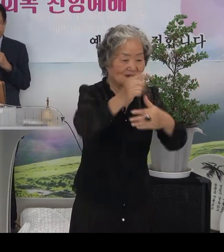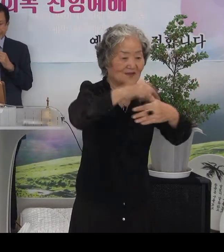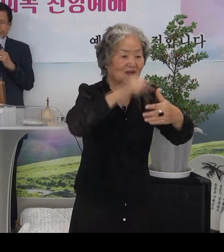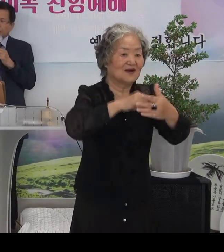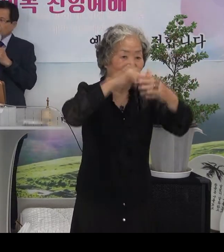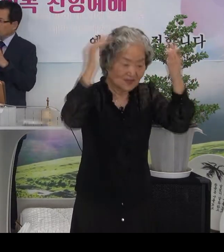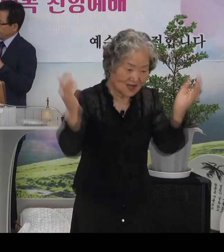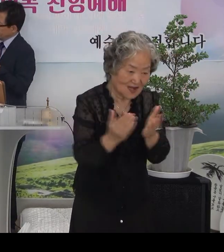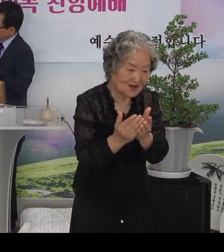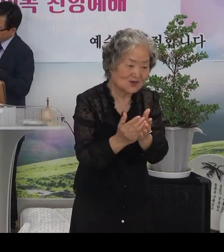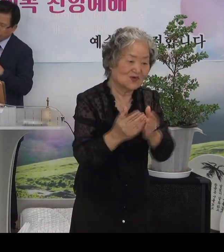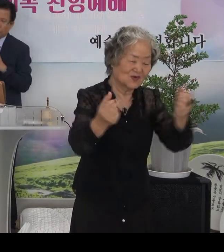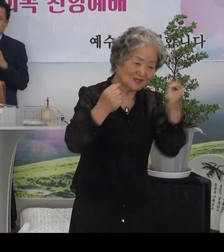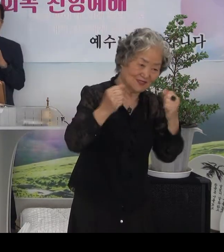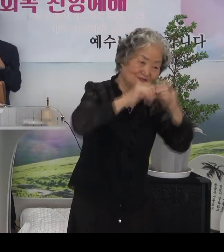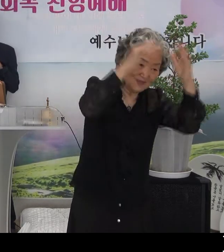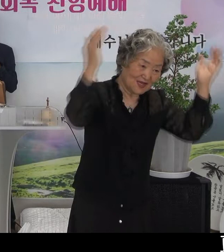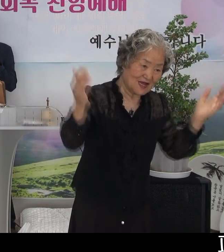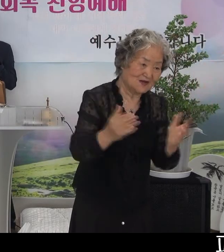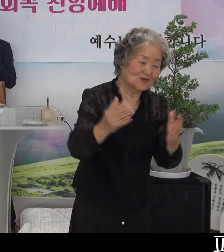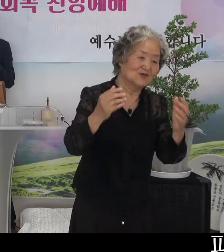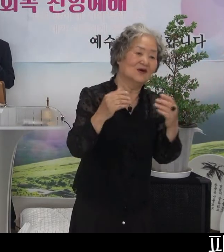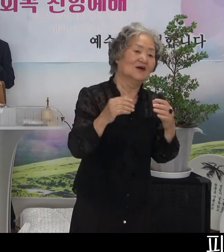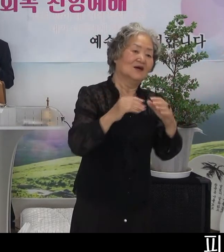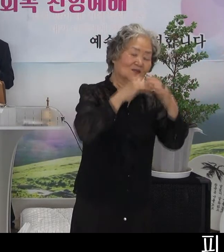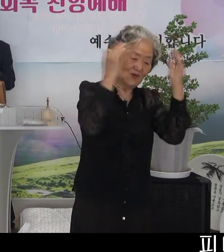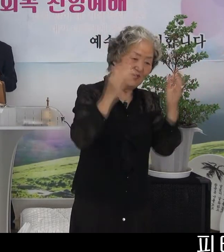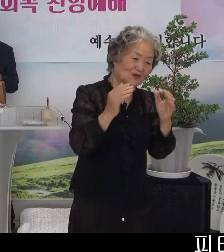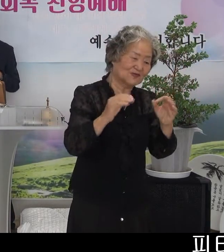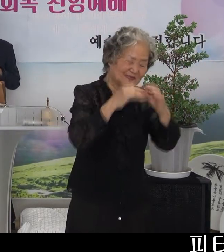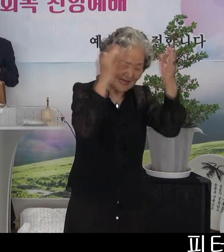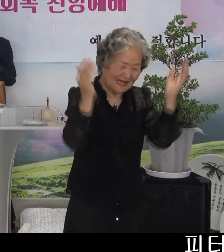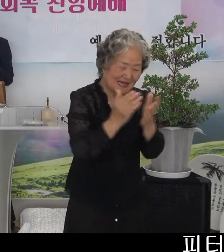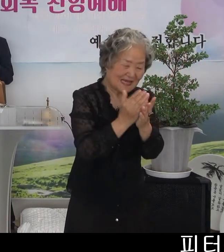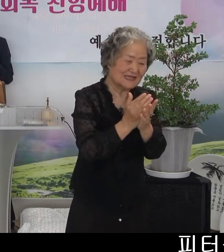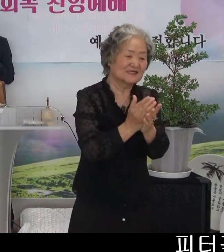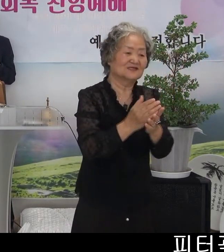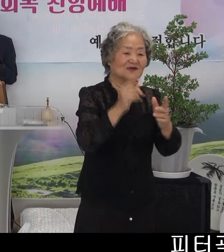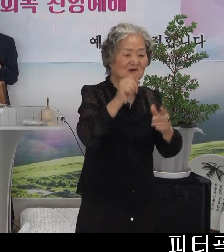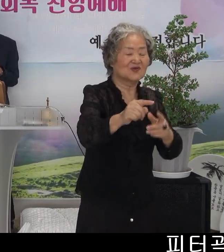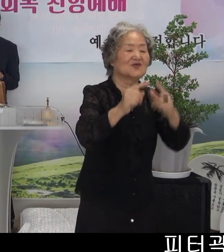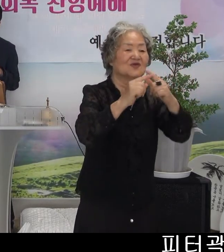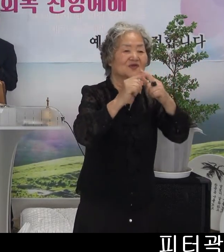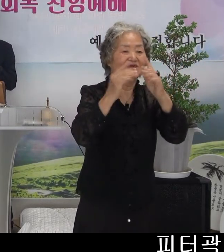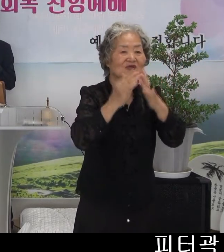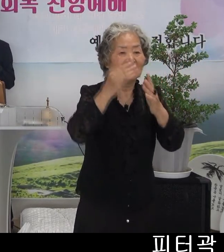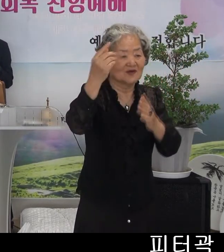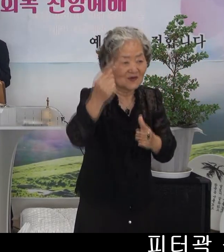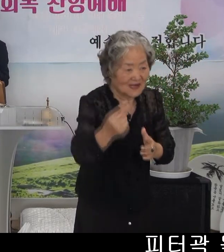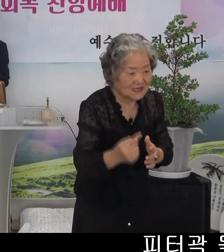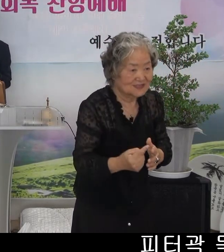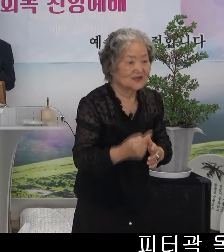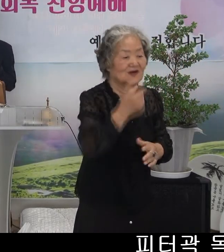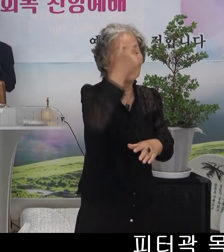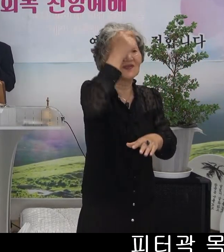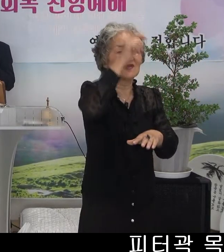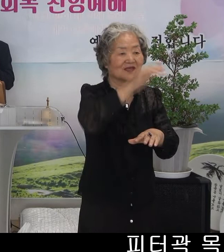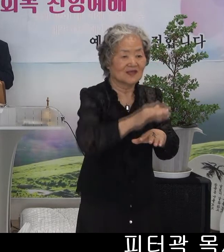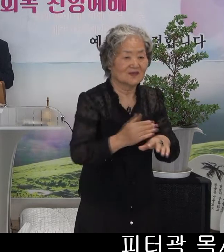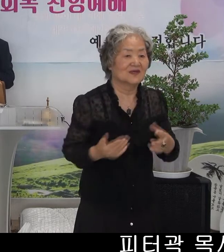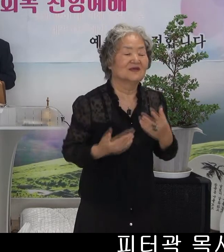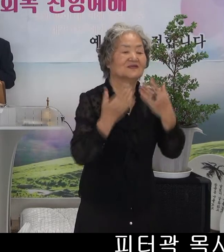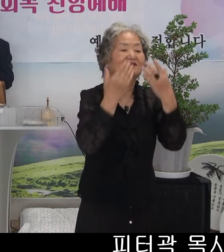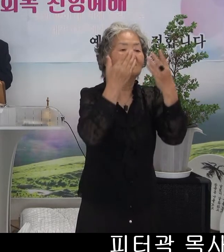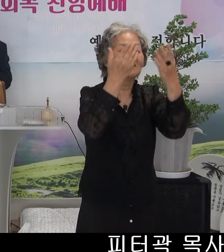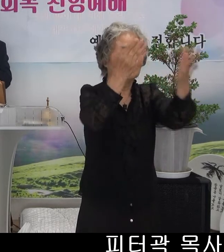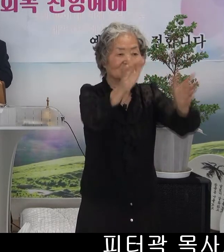뜻을 다해서 오늘 이렇게 주성농인교회에 와서 이 멘토링 복음방송을 이렇게 드리고 있는 저와 여러분들이야말로 하나님이 기뻐하시는